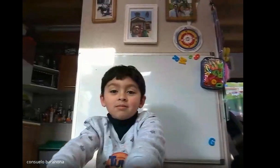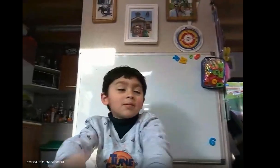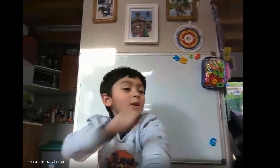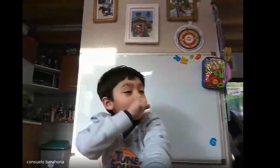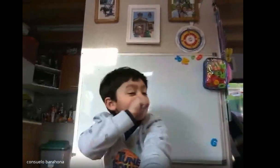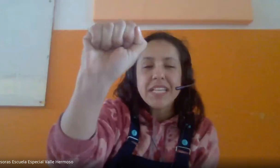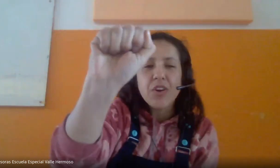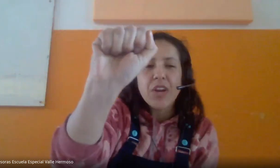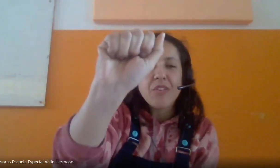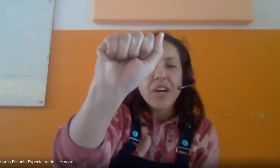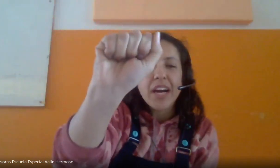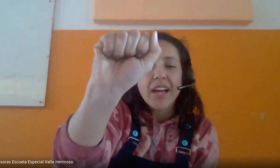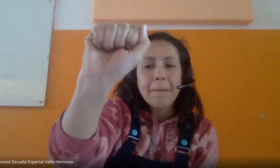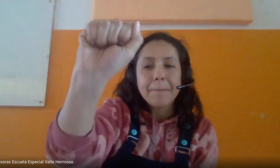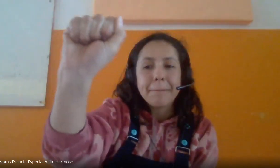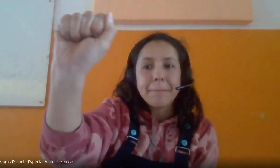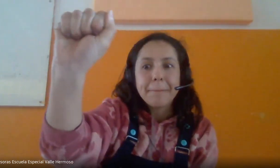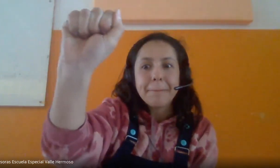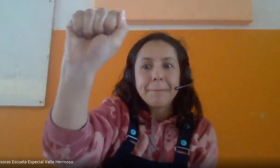Un objeto que empiece con la vocal.